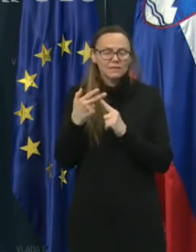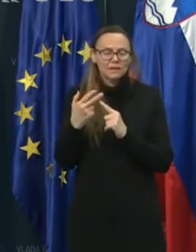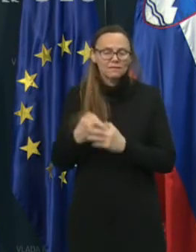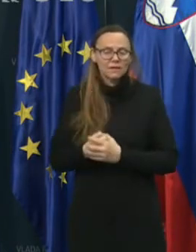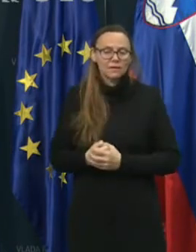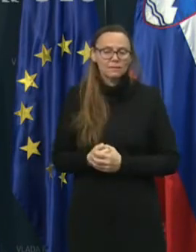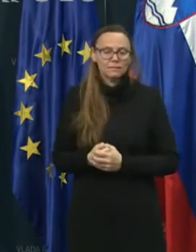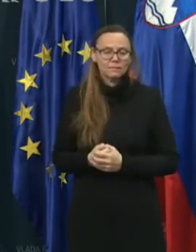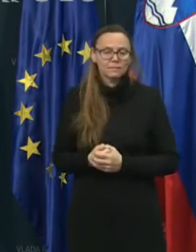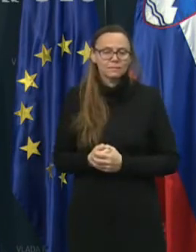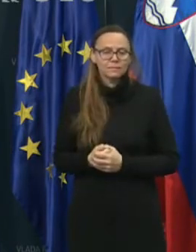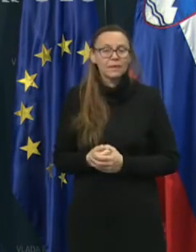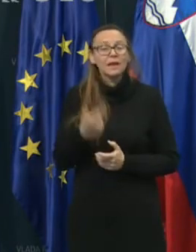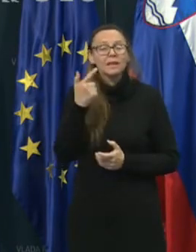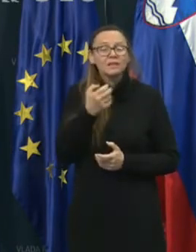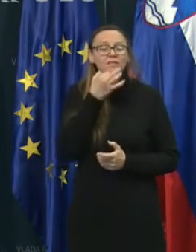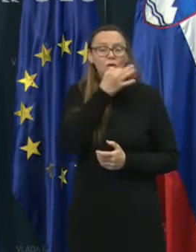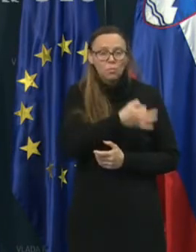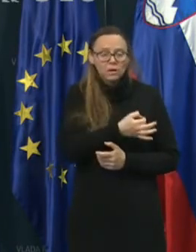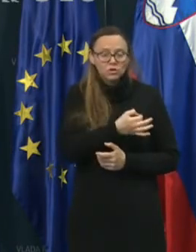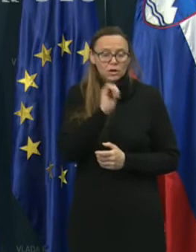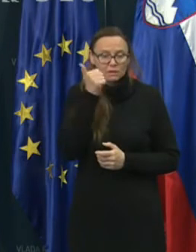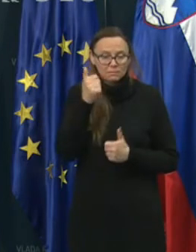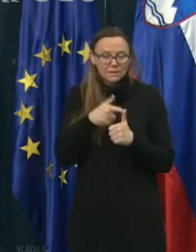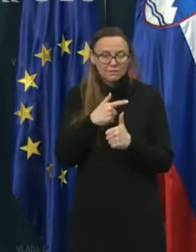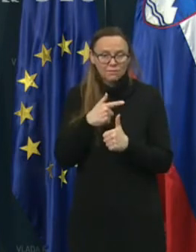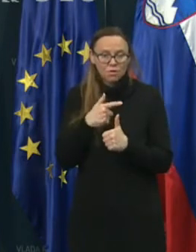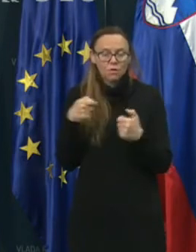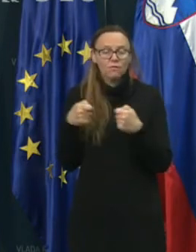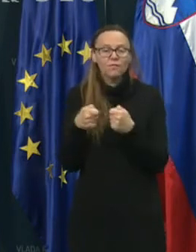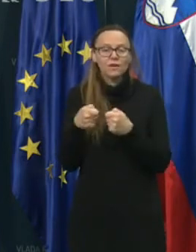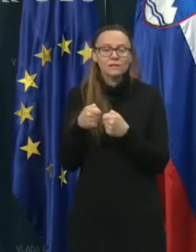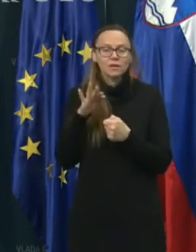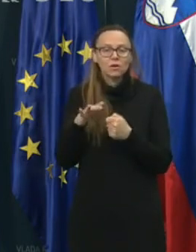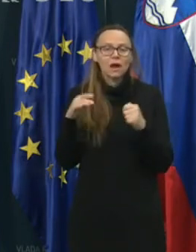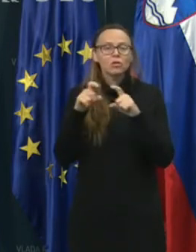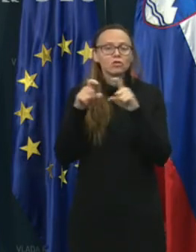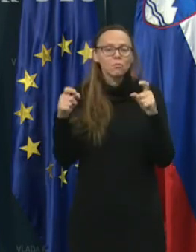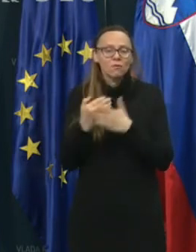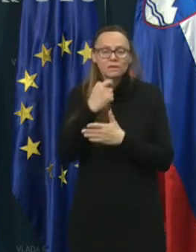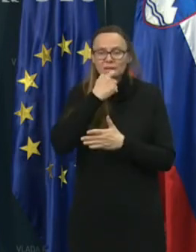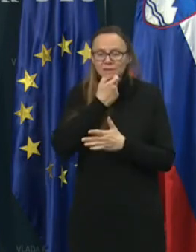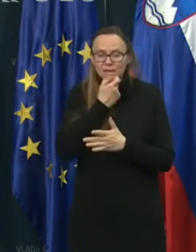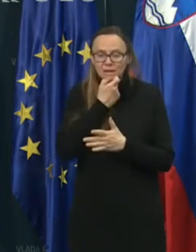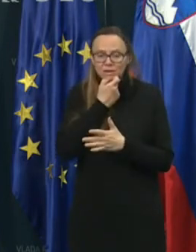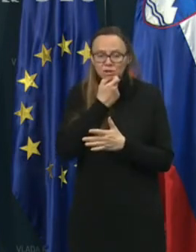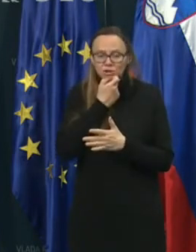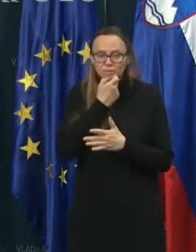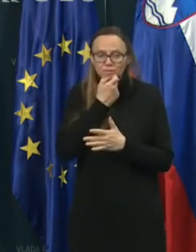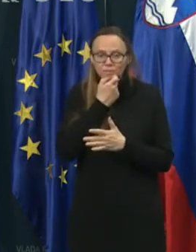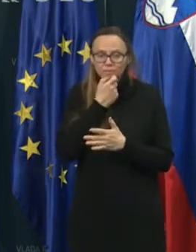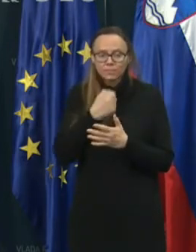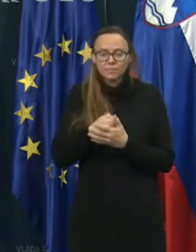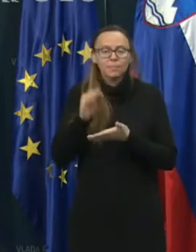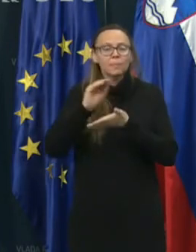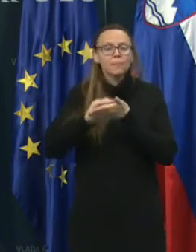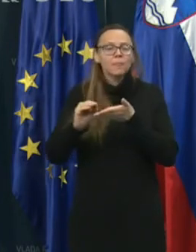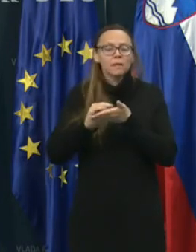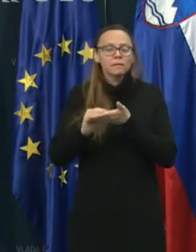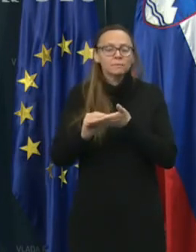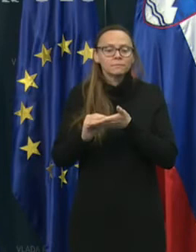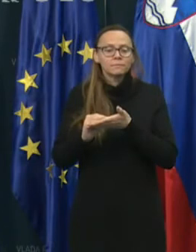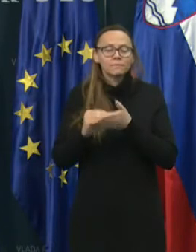dve vprašanji. Prvo vprašanje je vezano na domove za starejše. In sicer piše takole: glede na